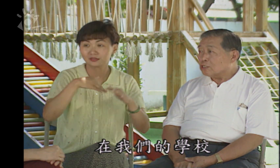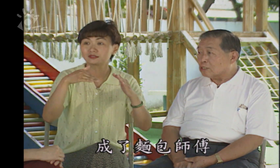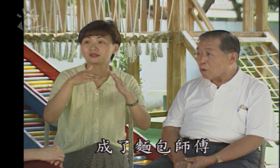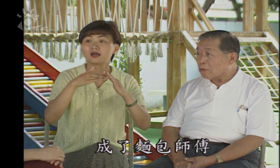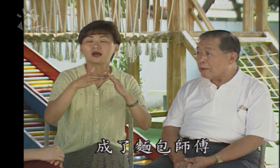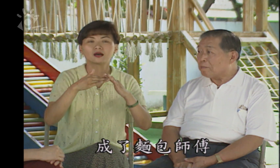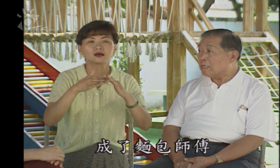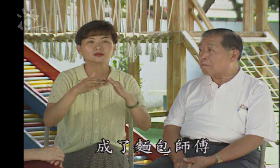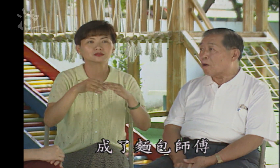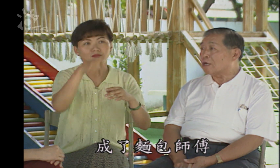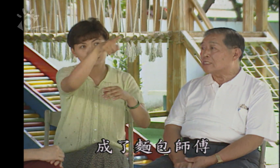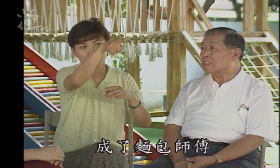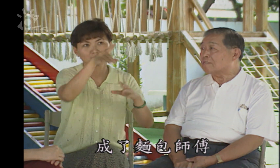成了面包师傅。